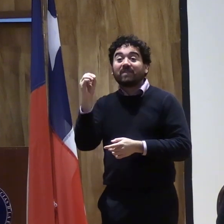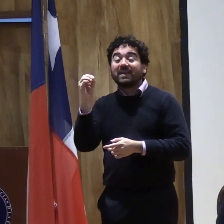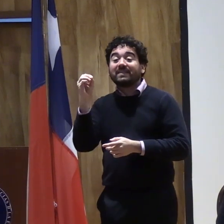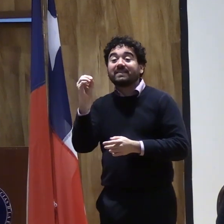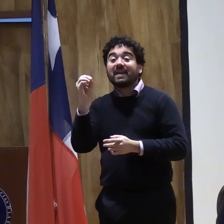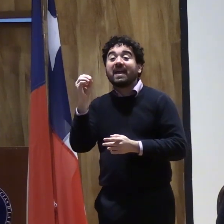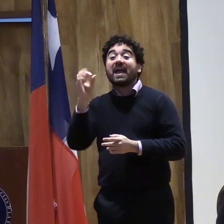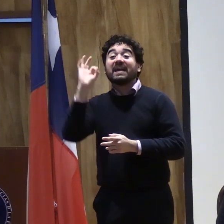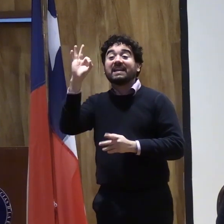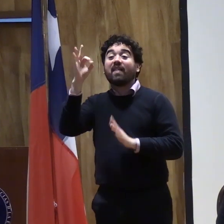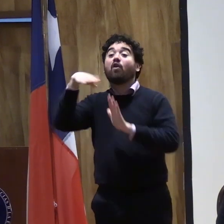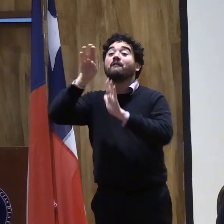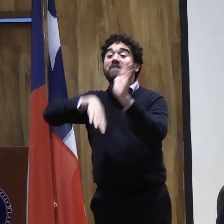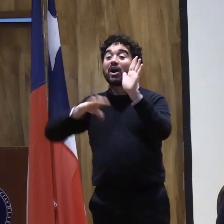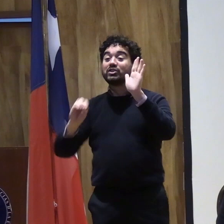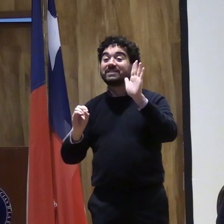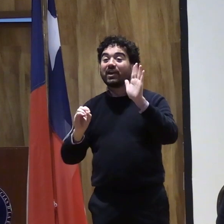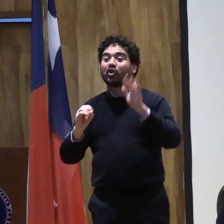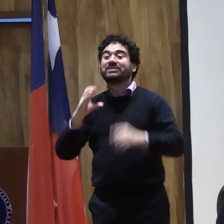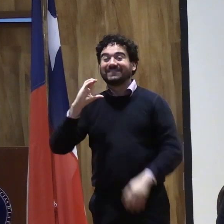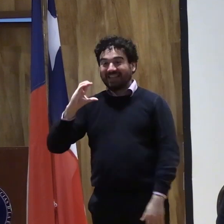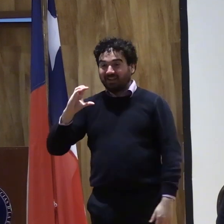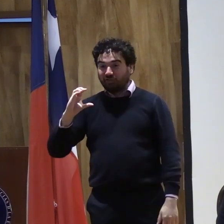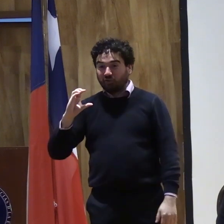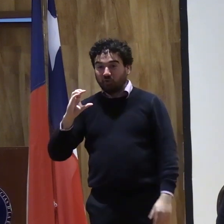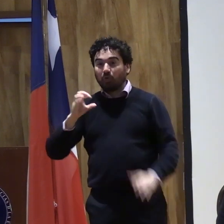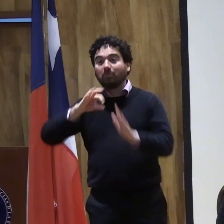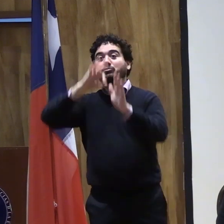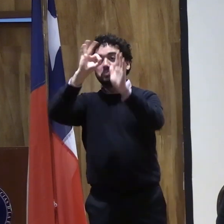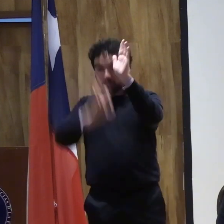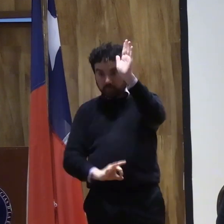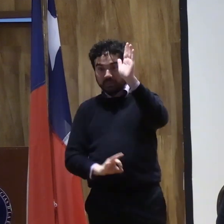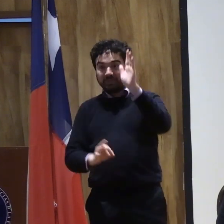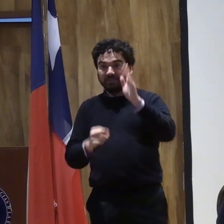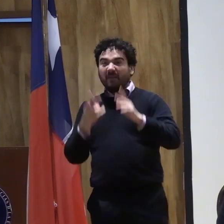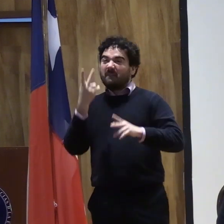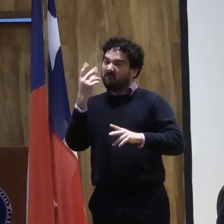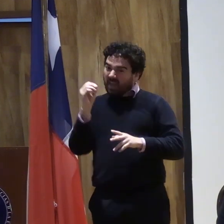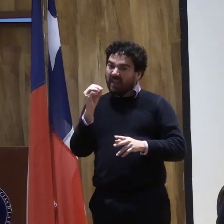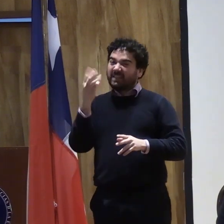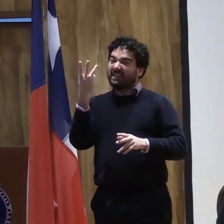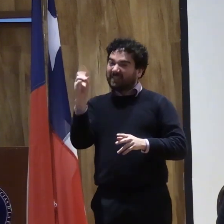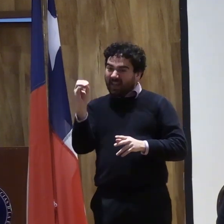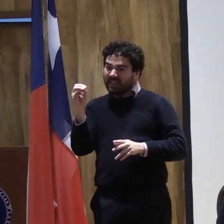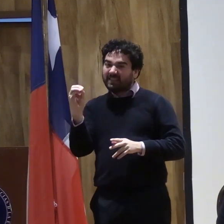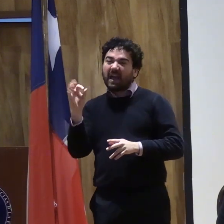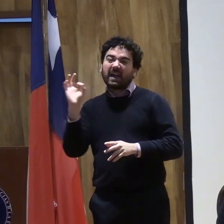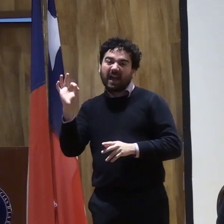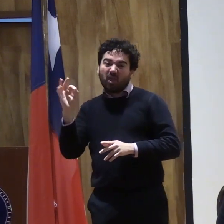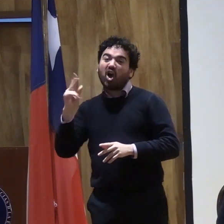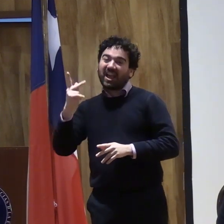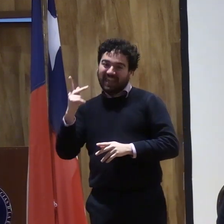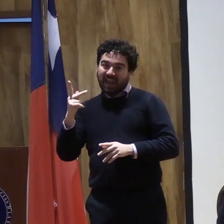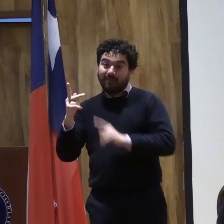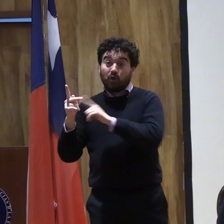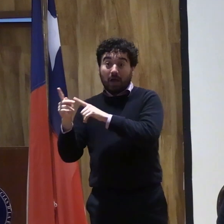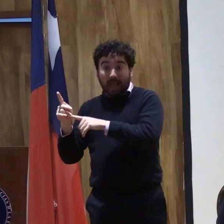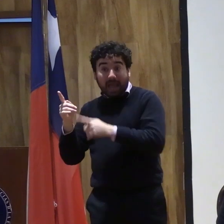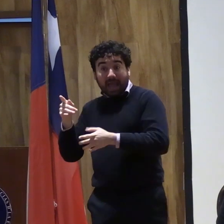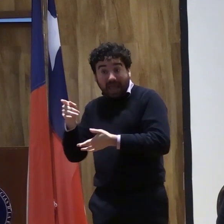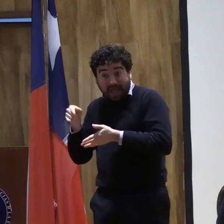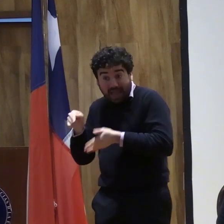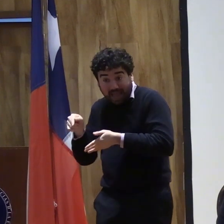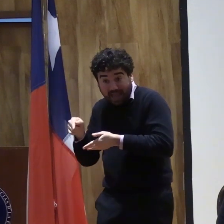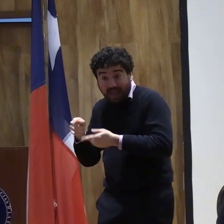Celsius. Es decir, 20, 30 grados Kelvin tiene que ser la presión, es decir, la temperatura que tenga la